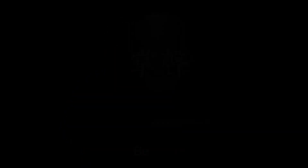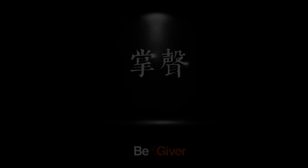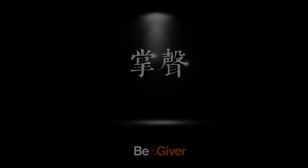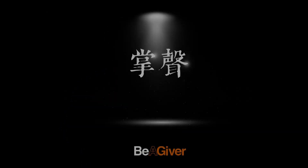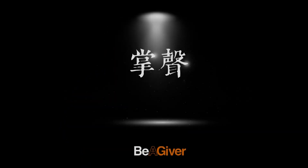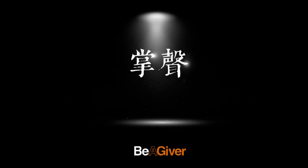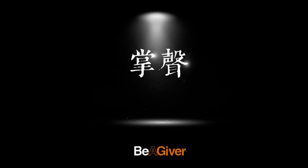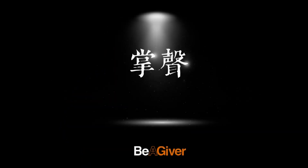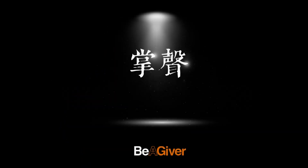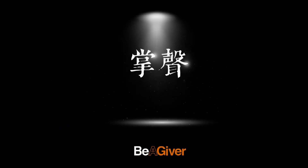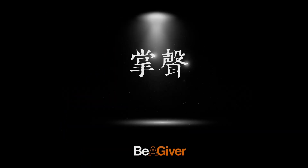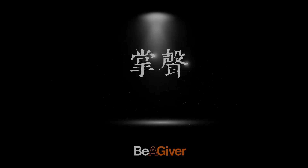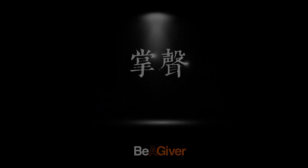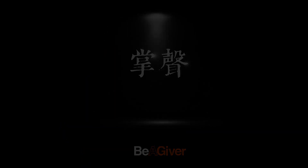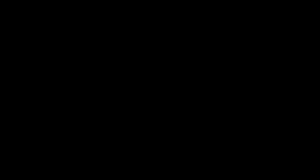译。